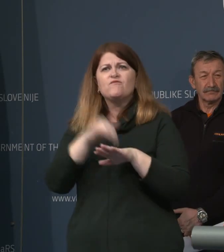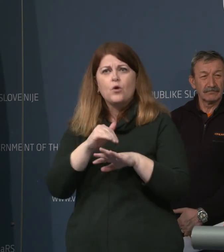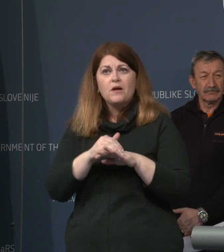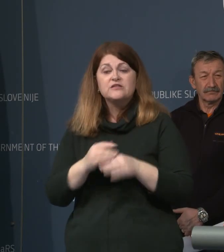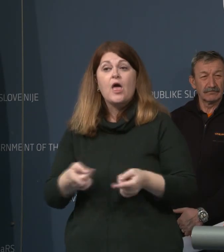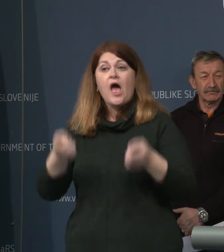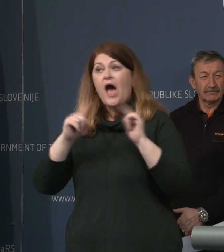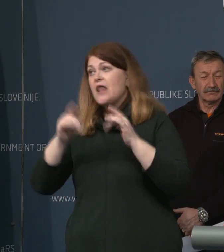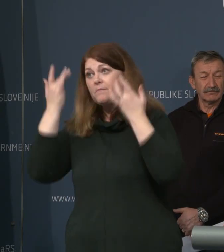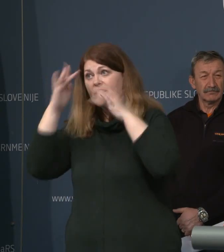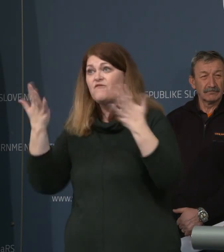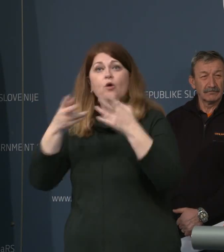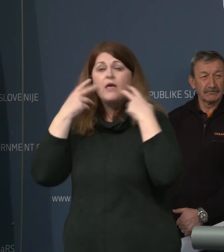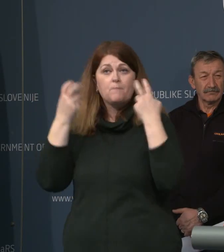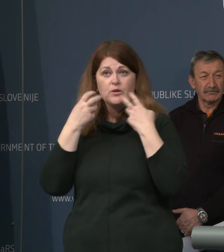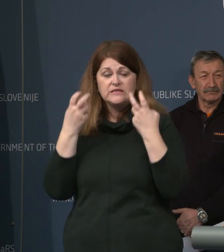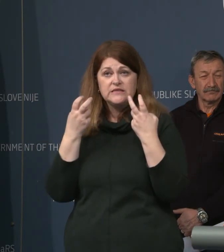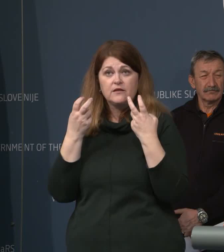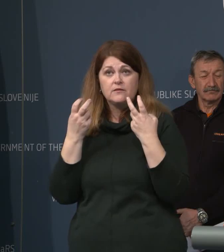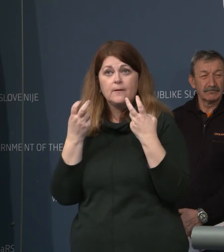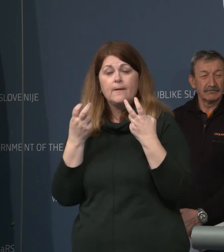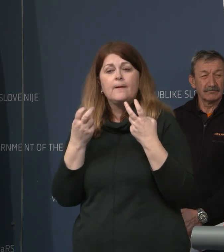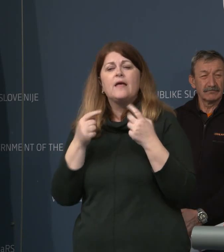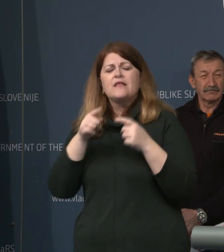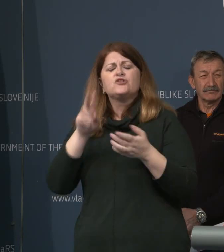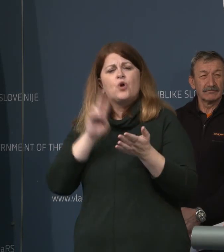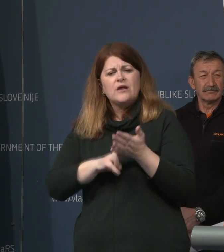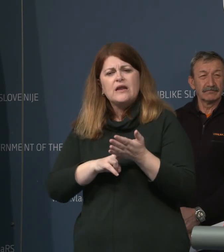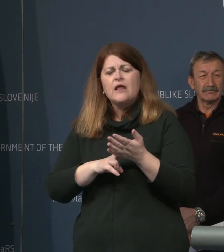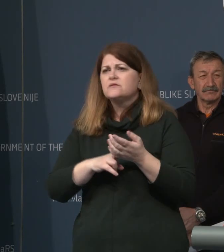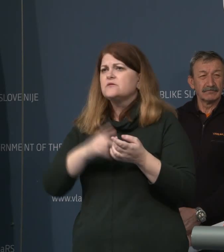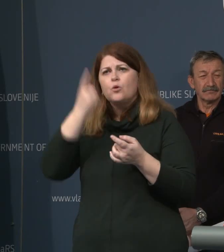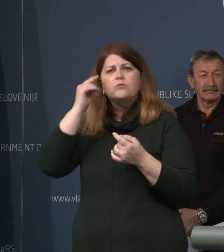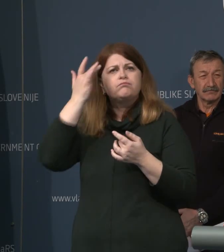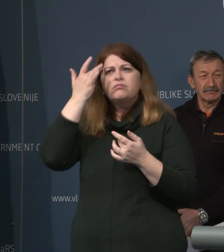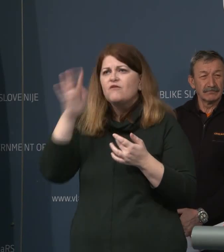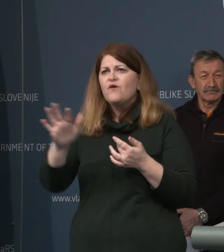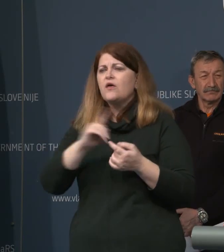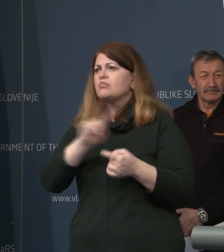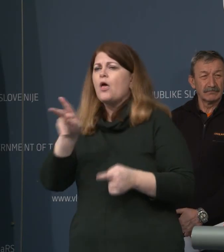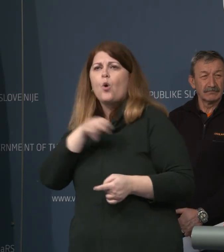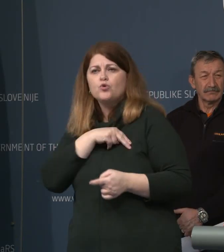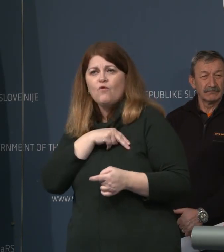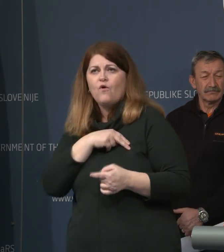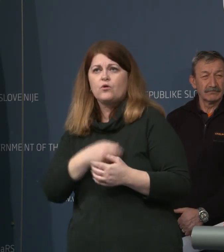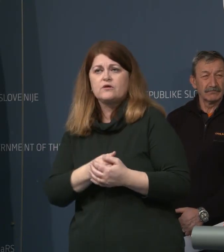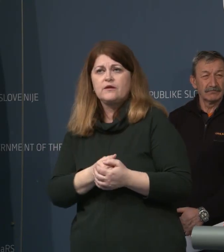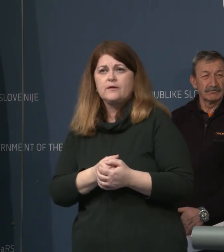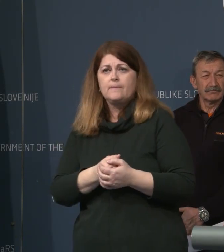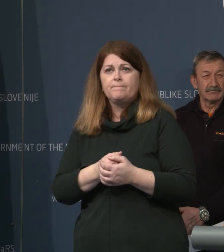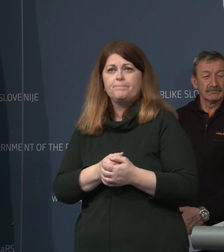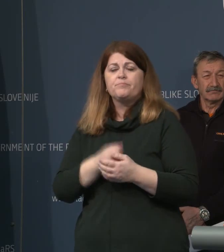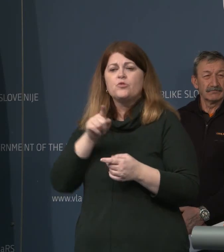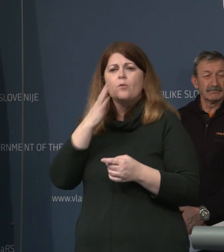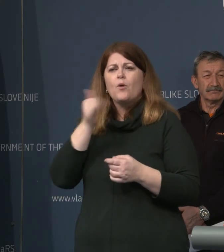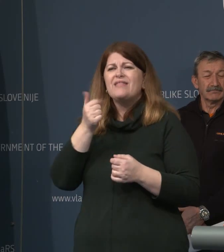ali pa ne vejo, ki jih poiskati ali jih ne, da so res neozaveščeni in celo neodgovorni, to